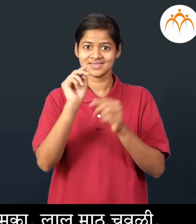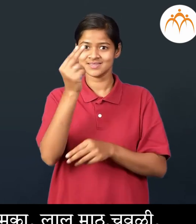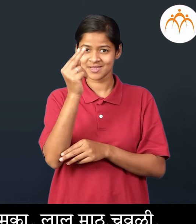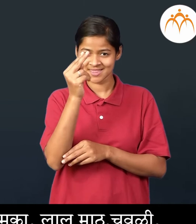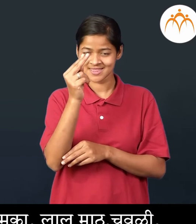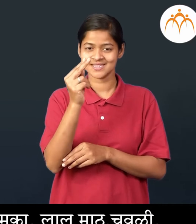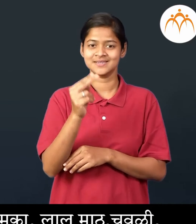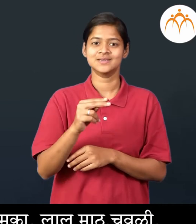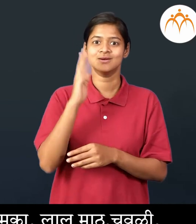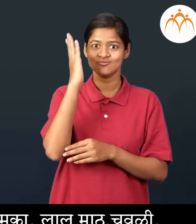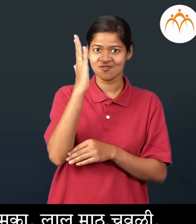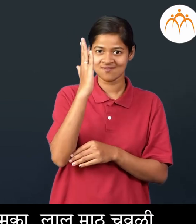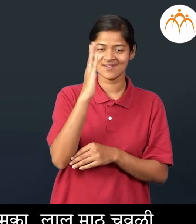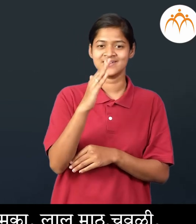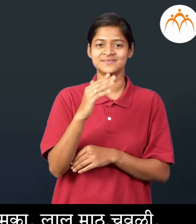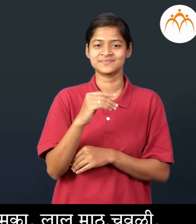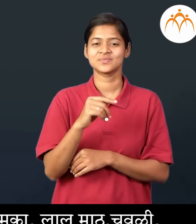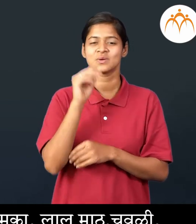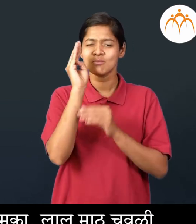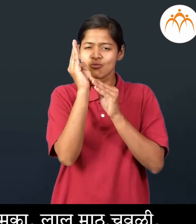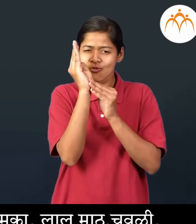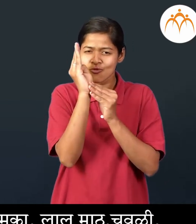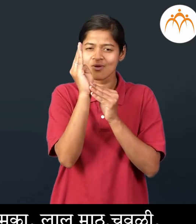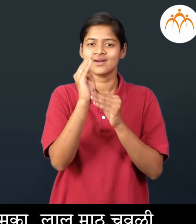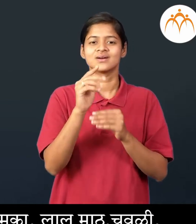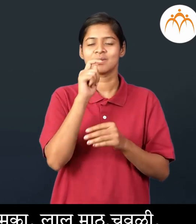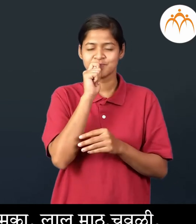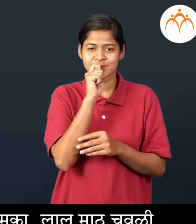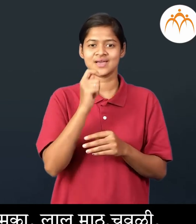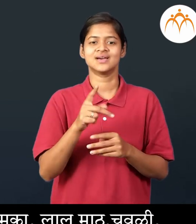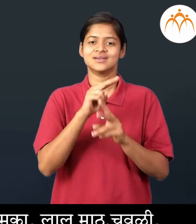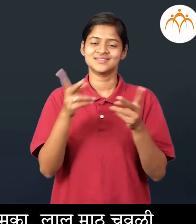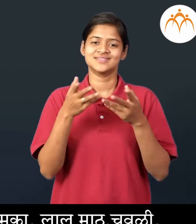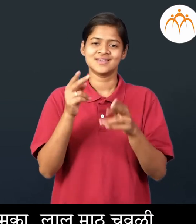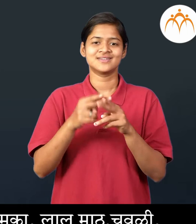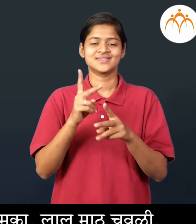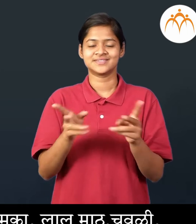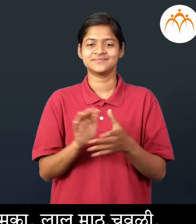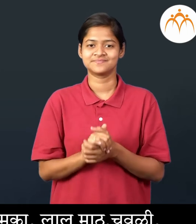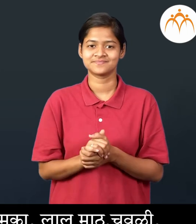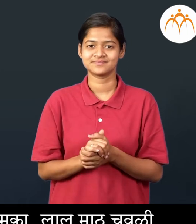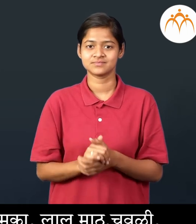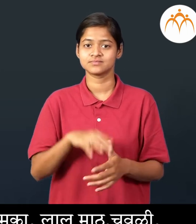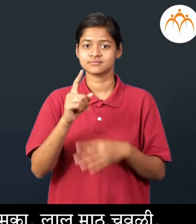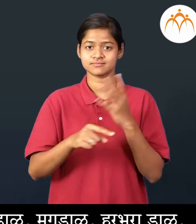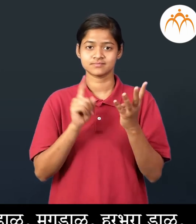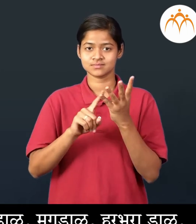पालक, मेथी, लालमाट, चवली, अमबाडी, चाकवत